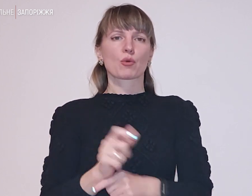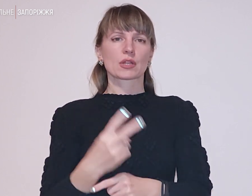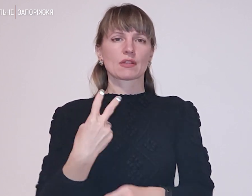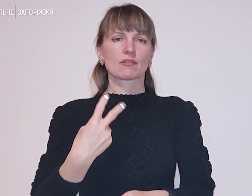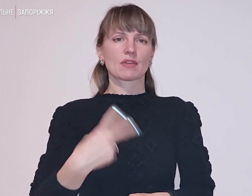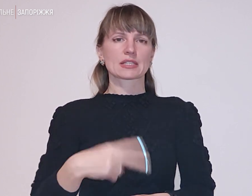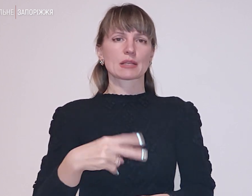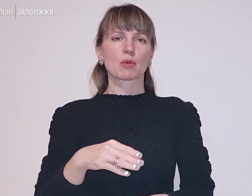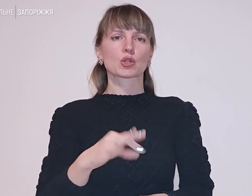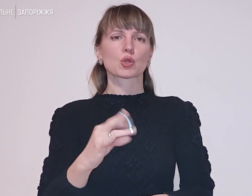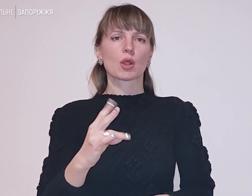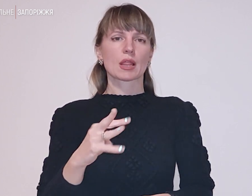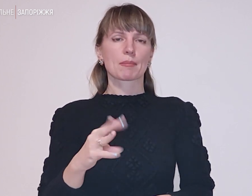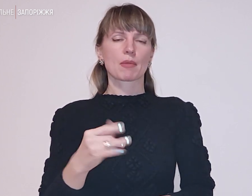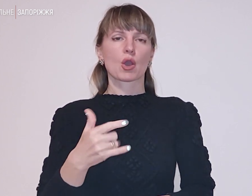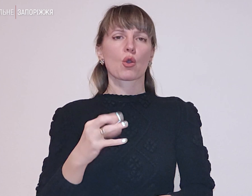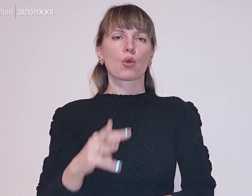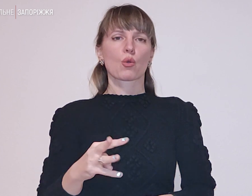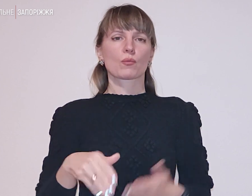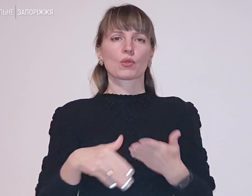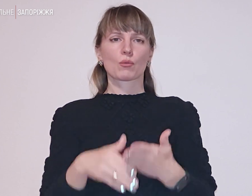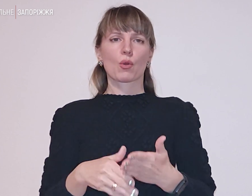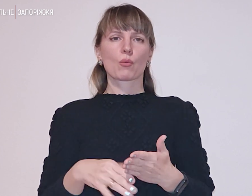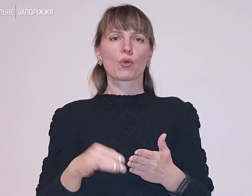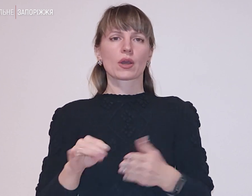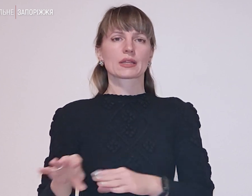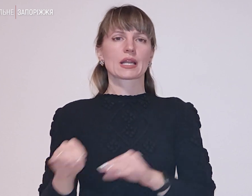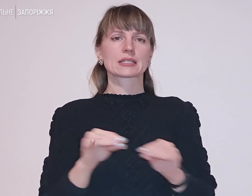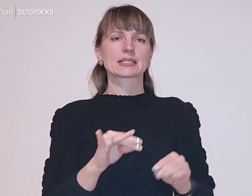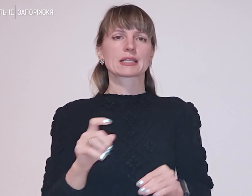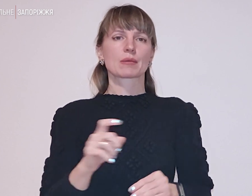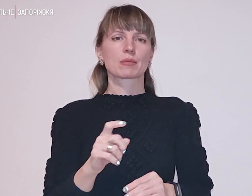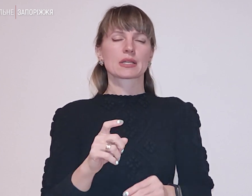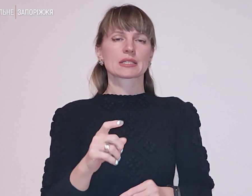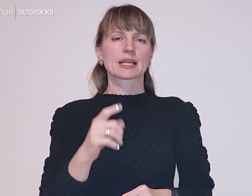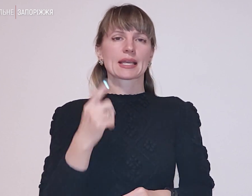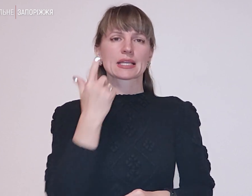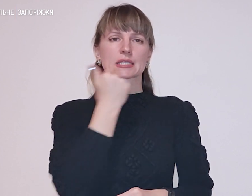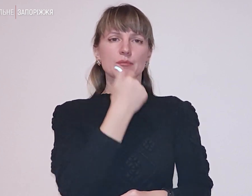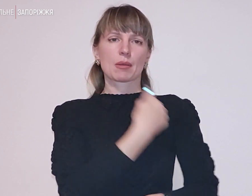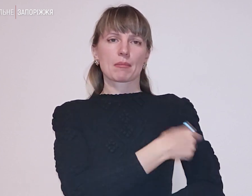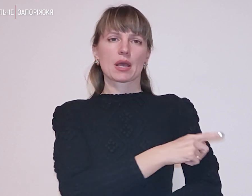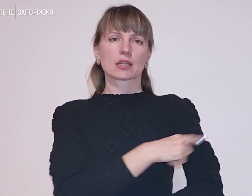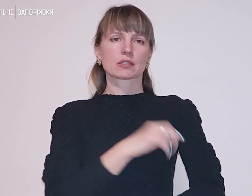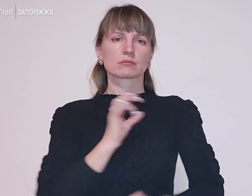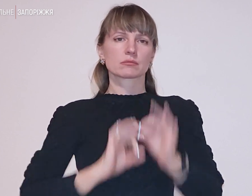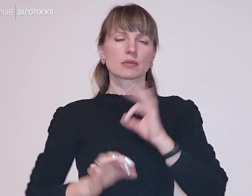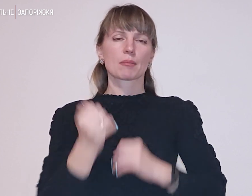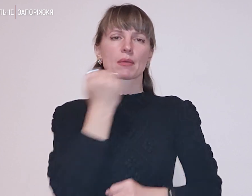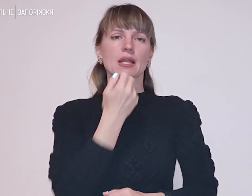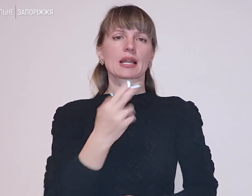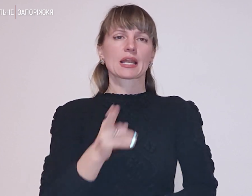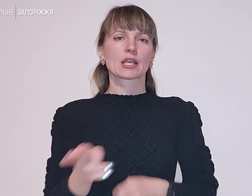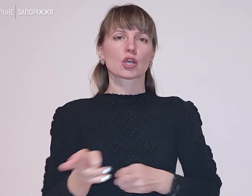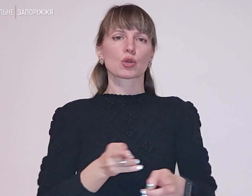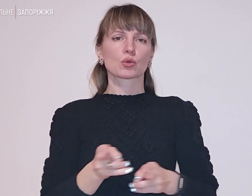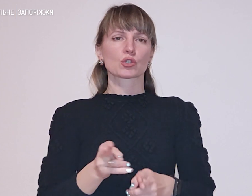20 тоннами гуманітарної допомоги транзитом із Іспанії. Медичні препарати, матеріали для хірургічних операцій